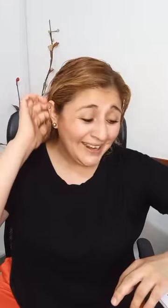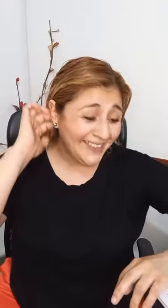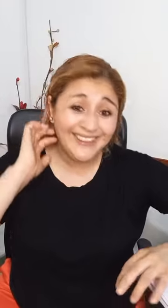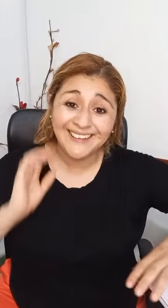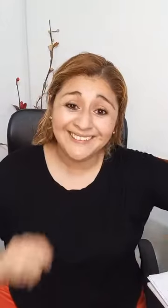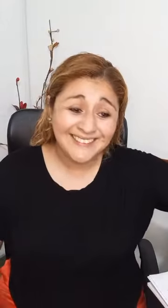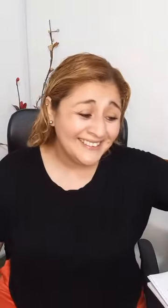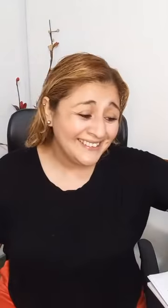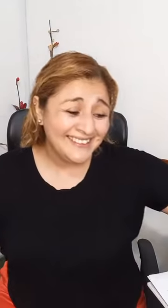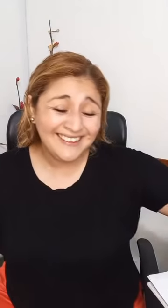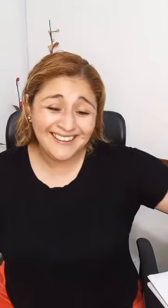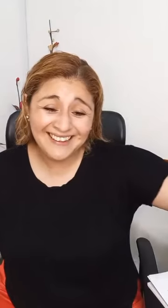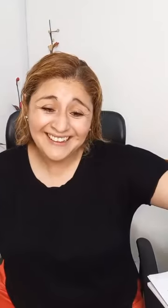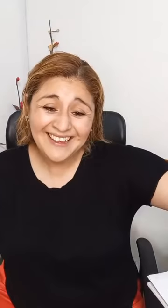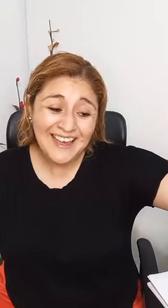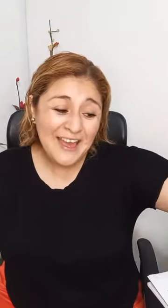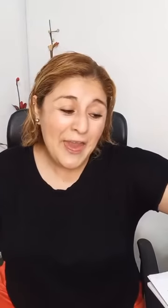tus lentes?